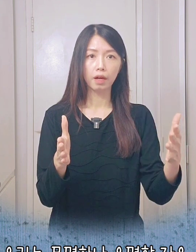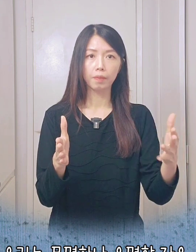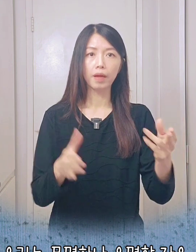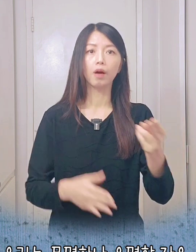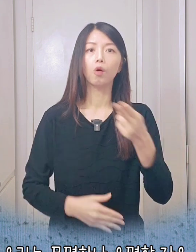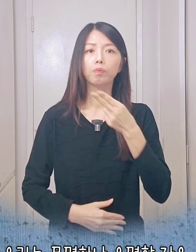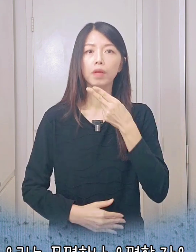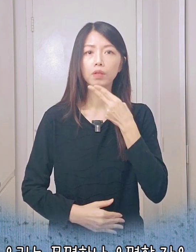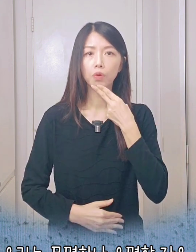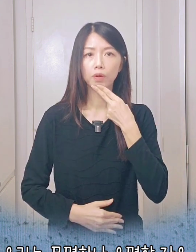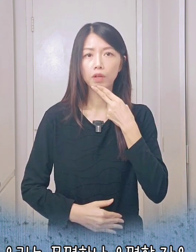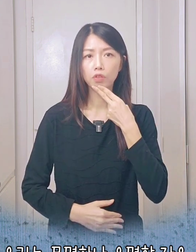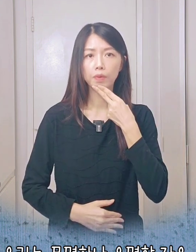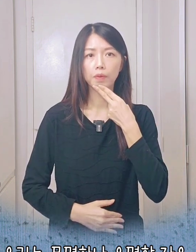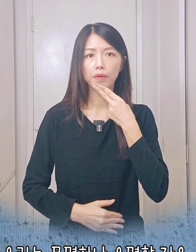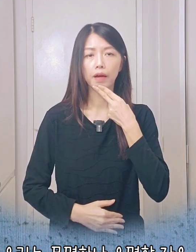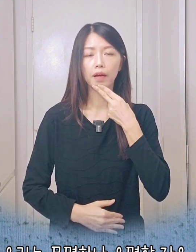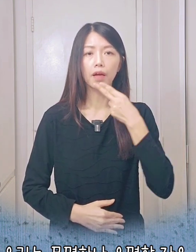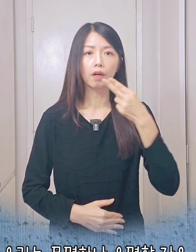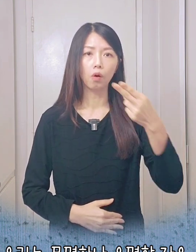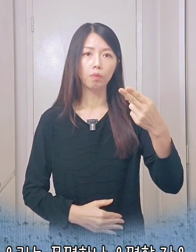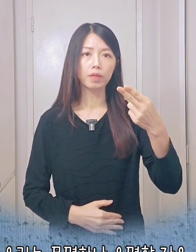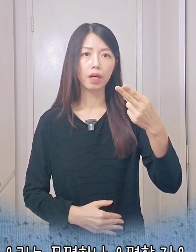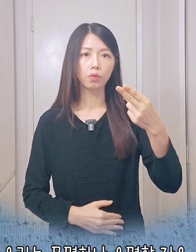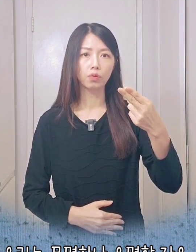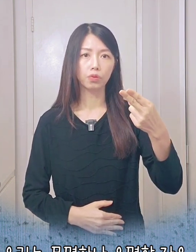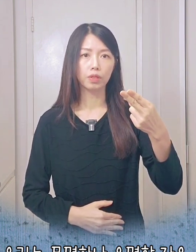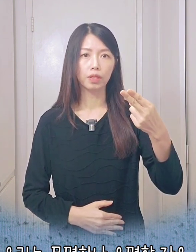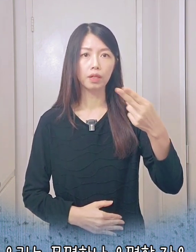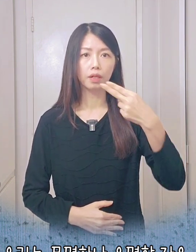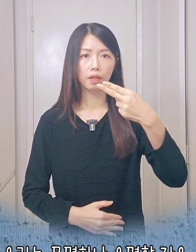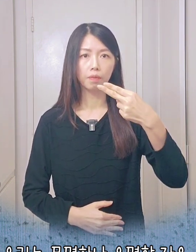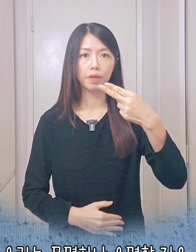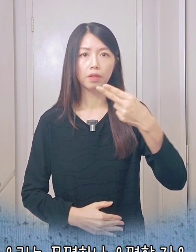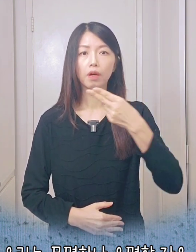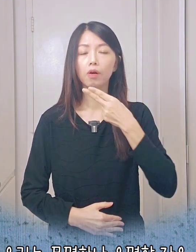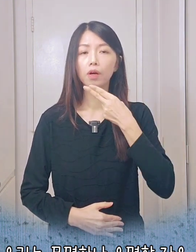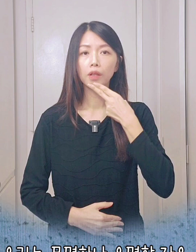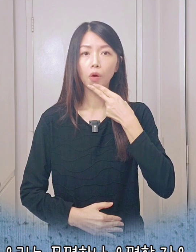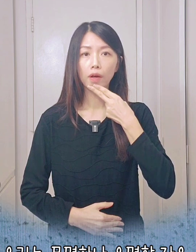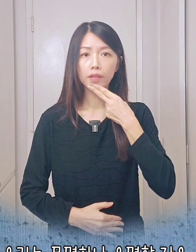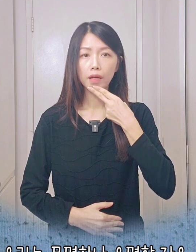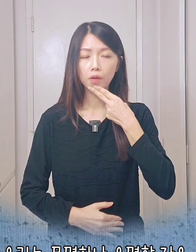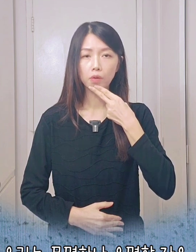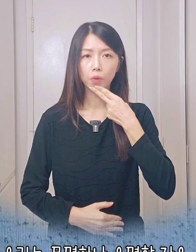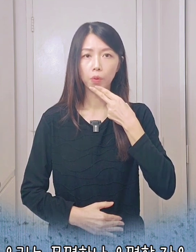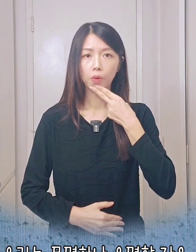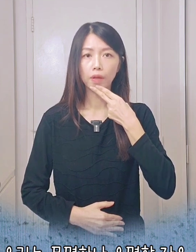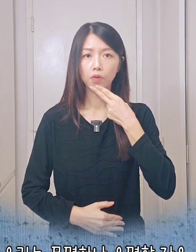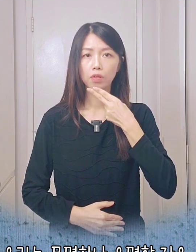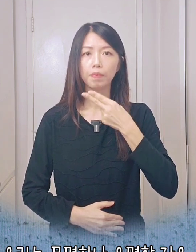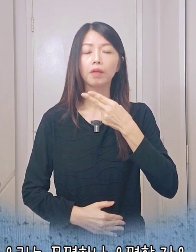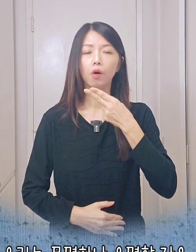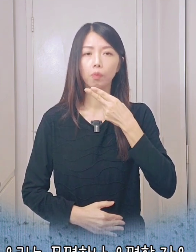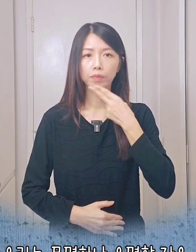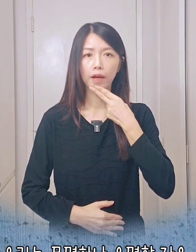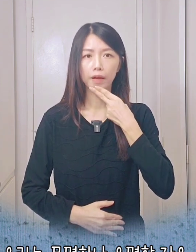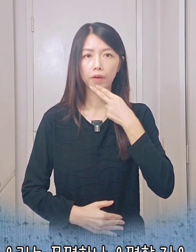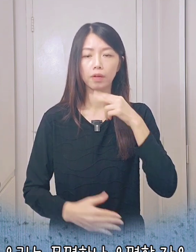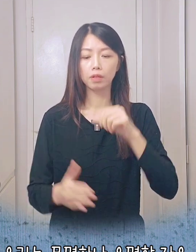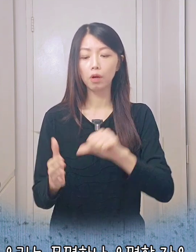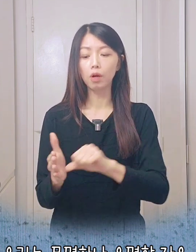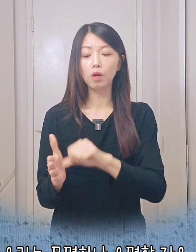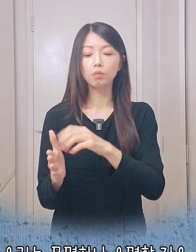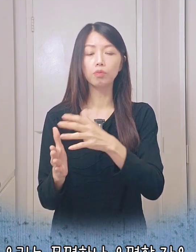하신 다음에 없다 수어를 해주시면 됩니다. 검지하고 중지를 피셔서 턱에 사선으로 대주시면